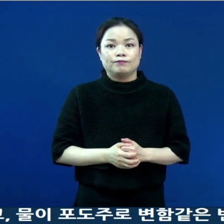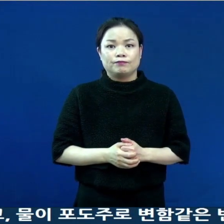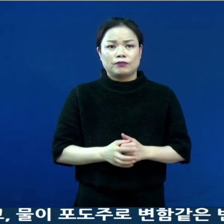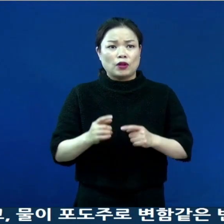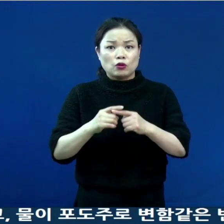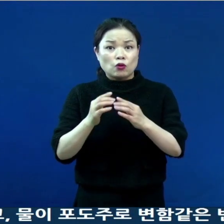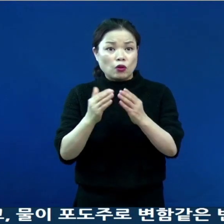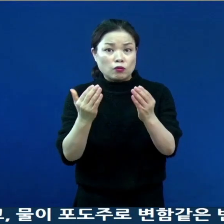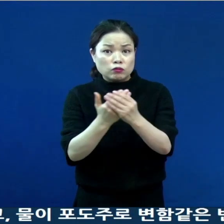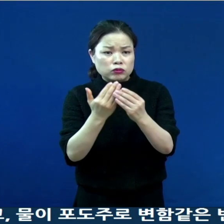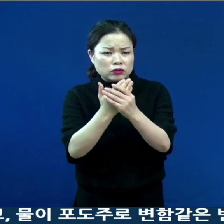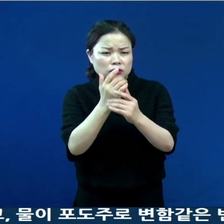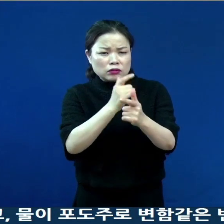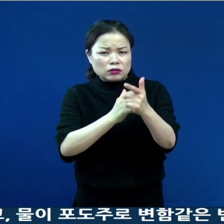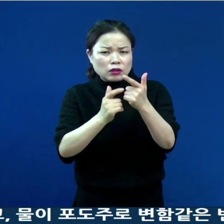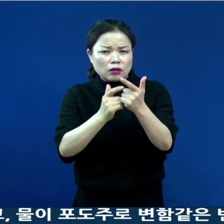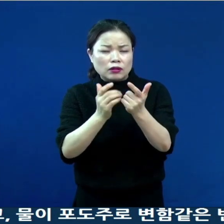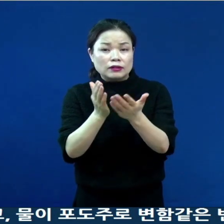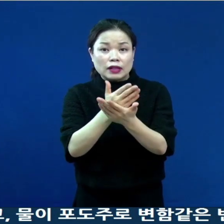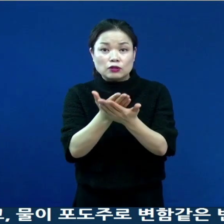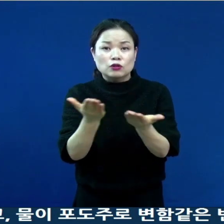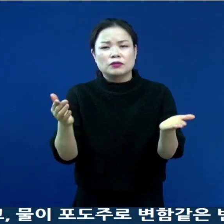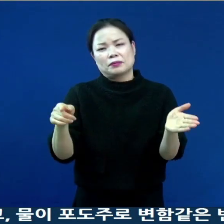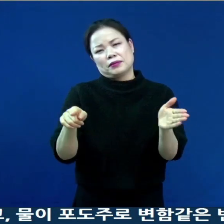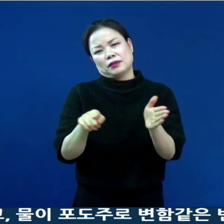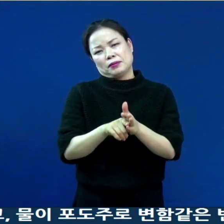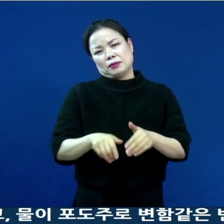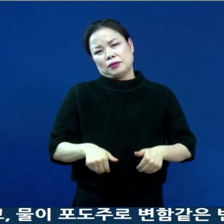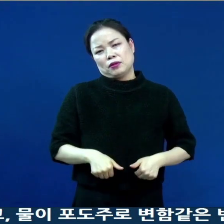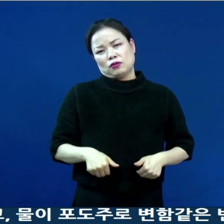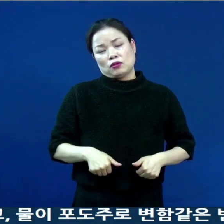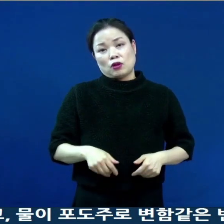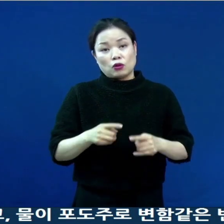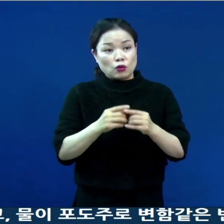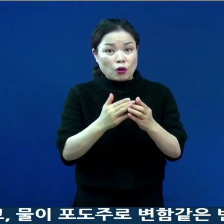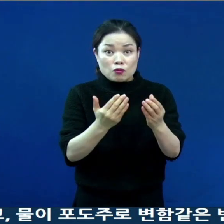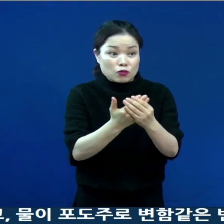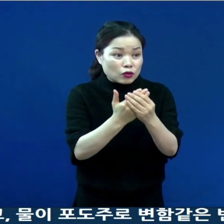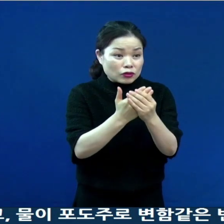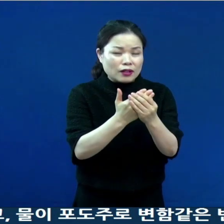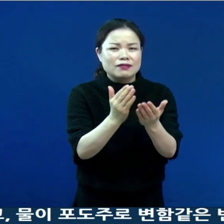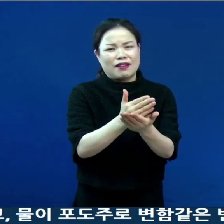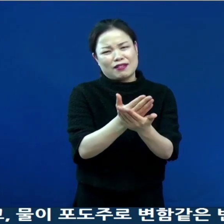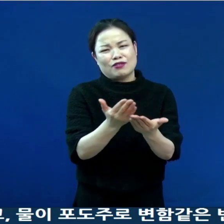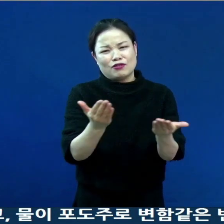교회가 막 부흥하면요, 더 나눠주는 믿음을 가져야 됩니다. 교회가 부흥할 때 많이